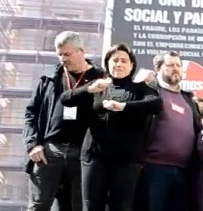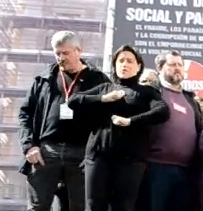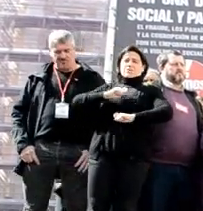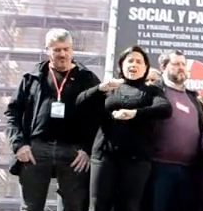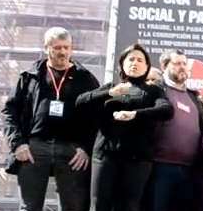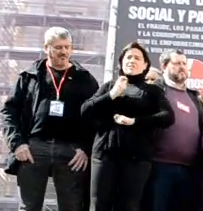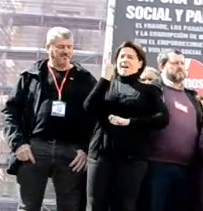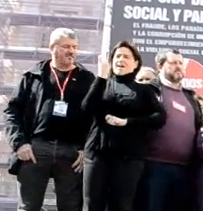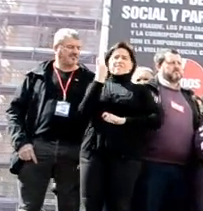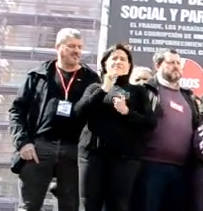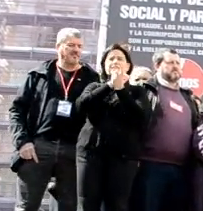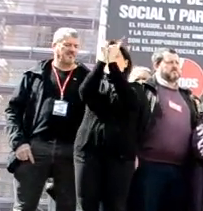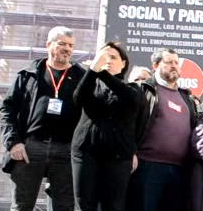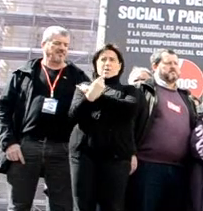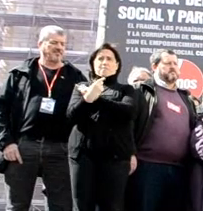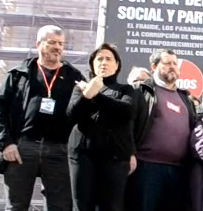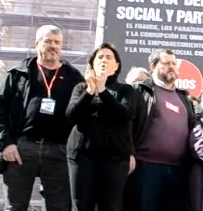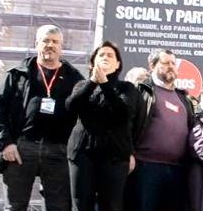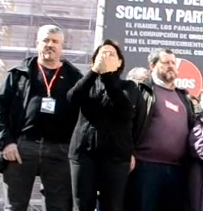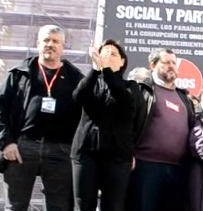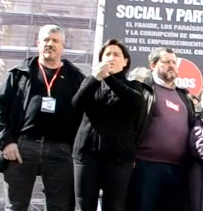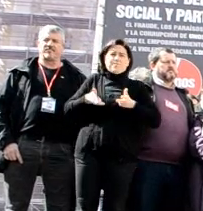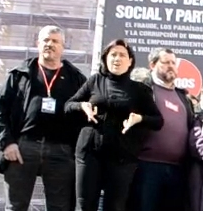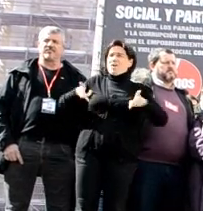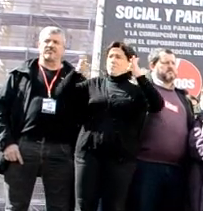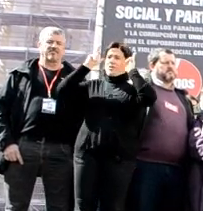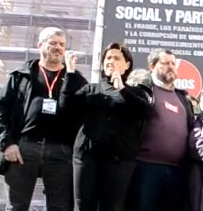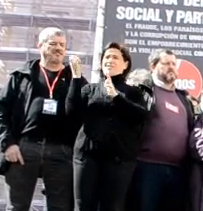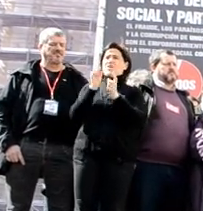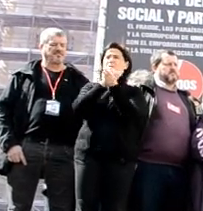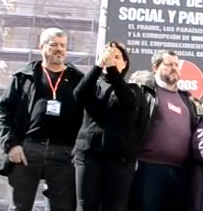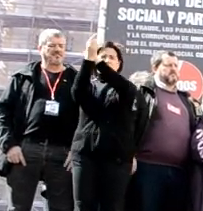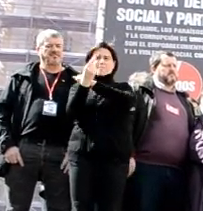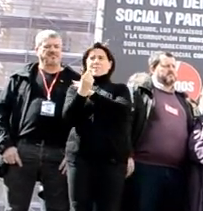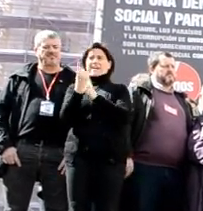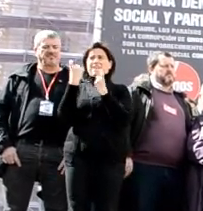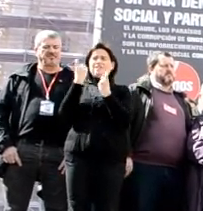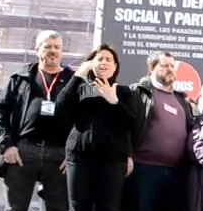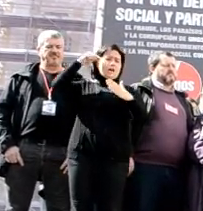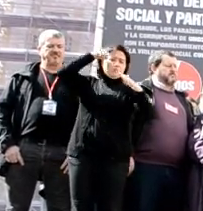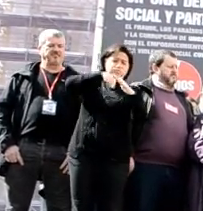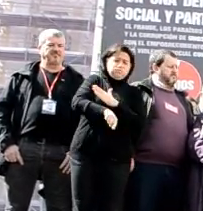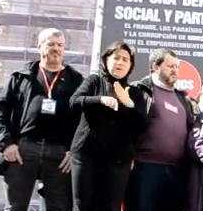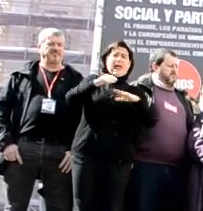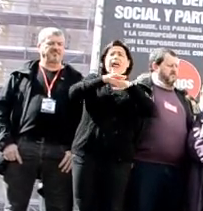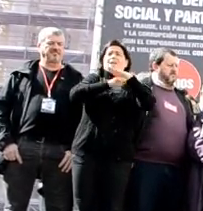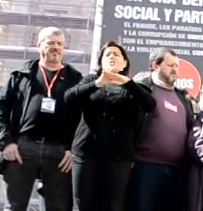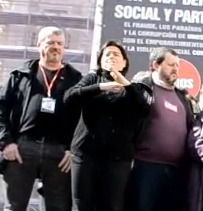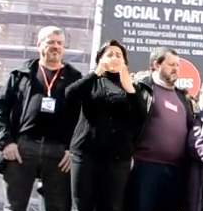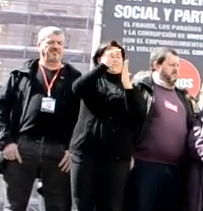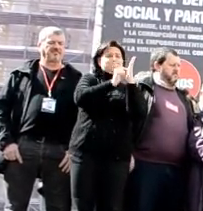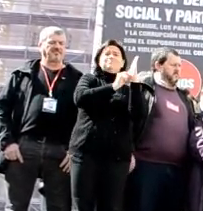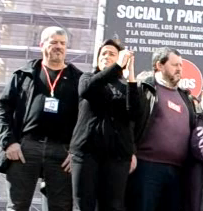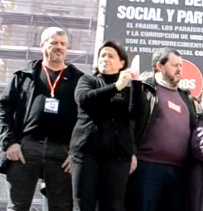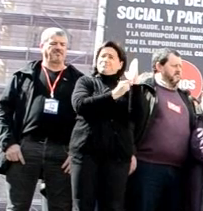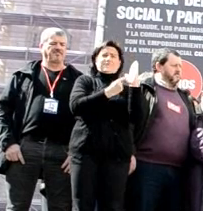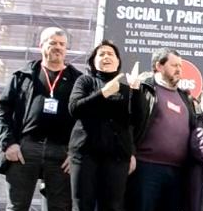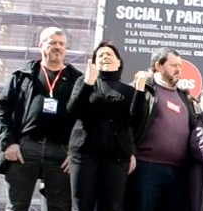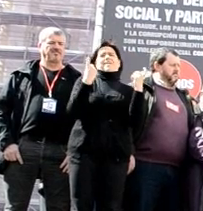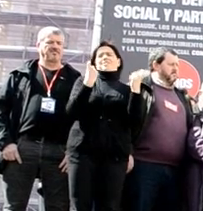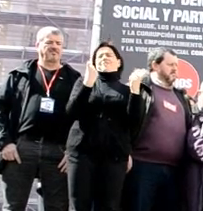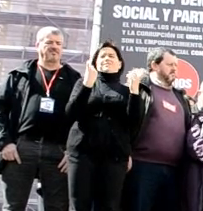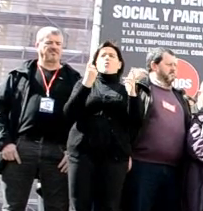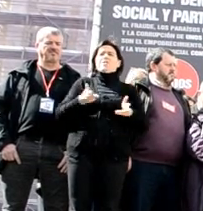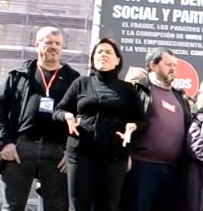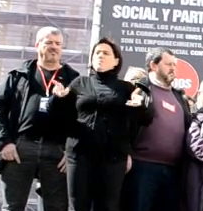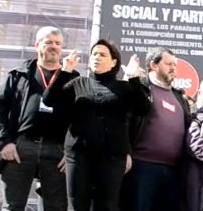la radicalidad democrática la profundización de las bases de la democracia